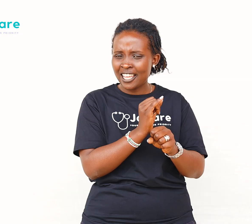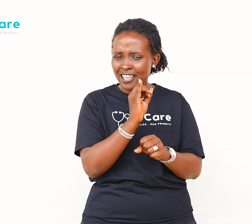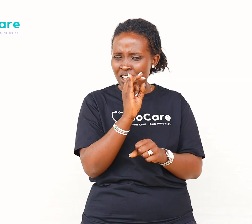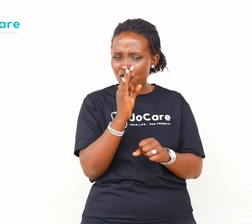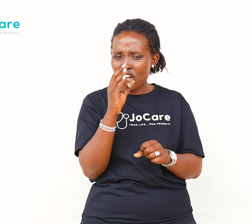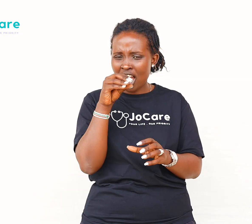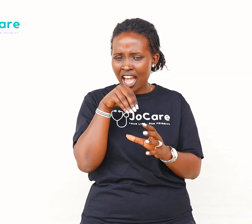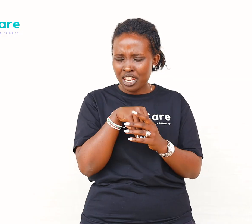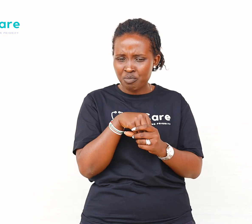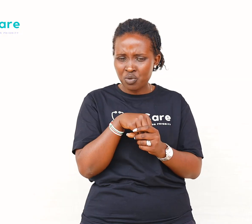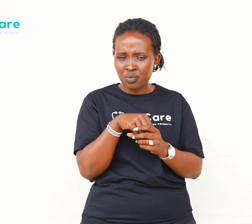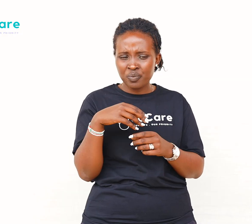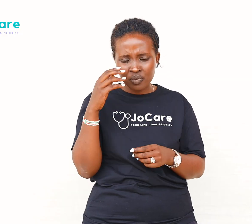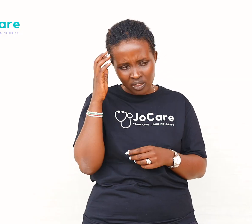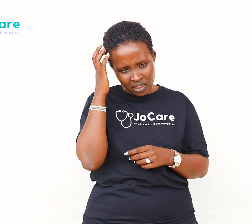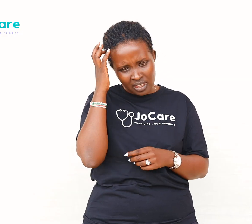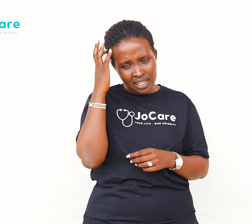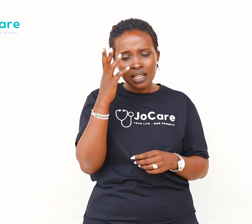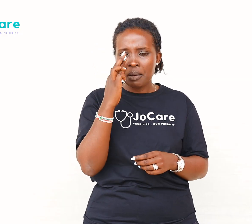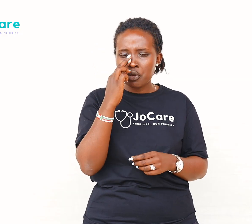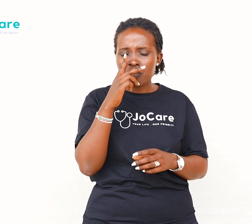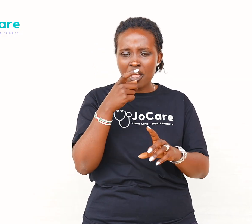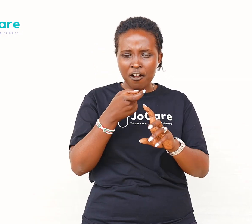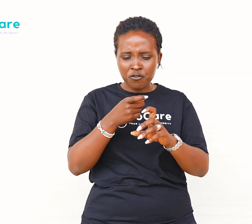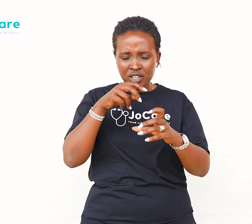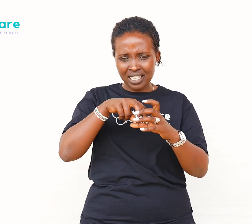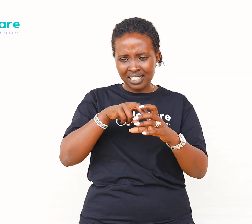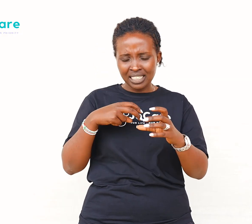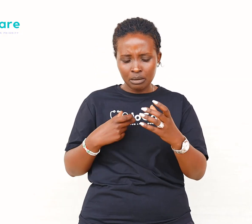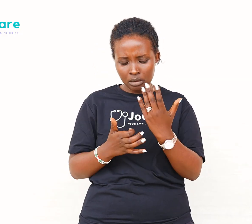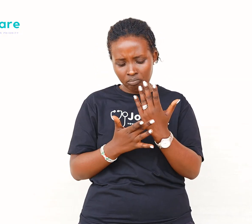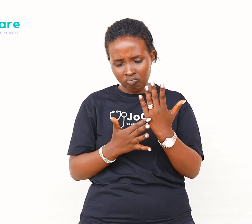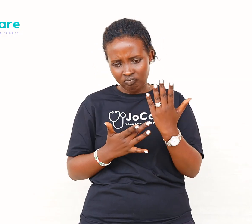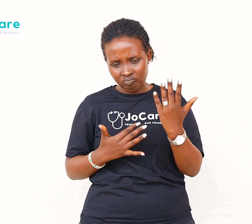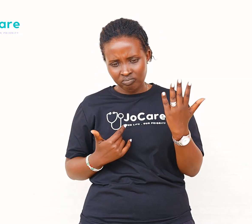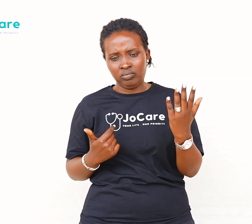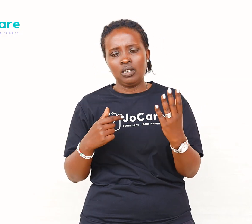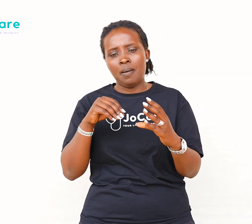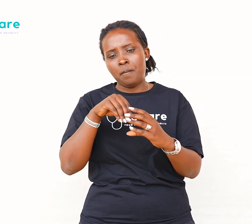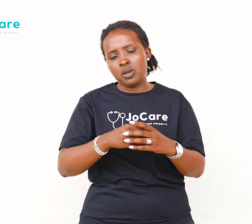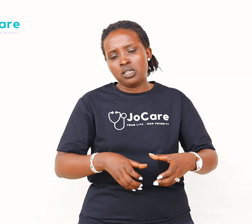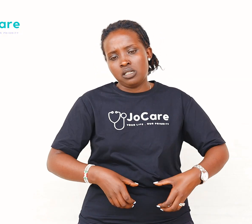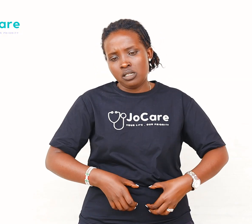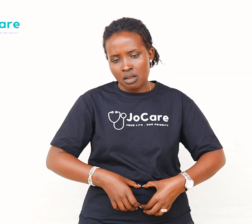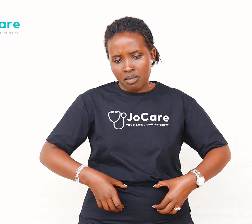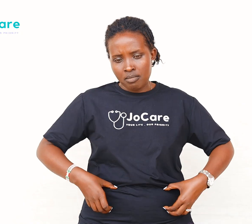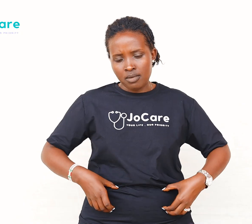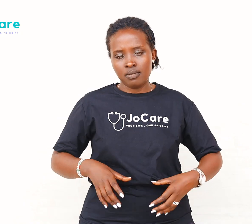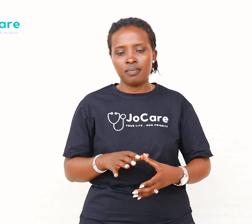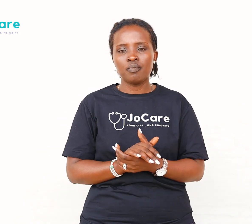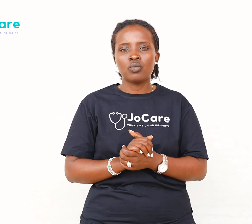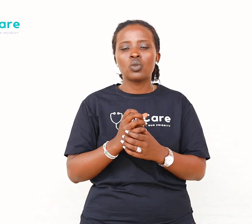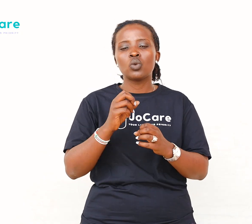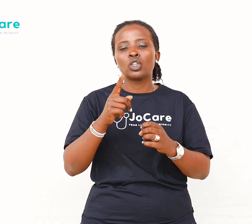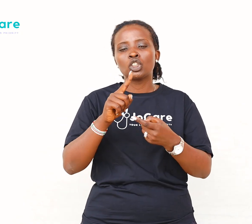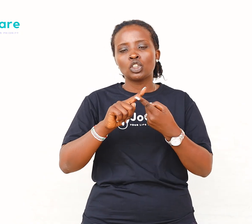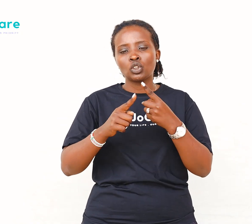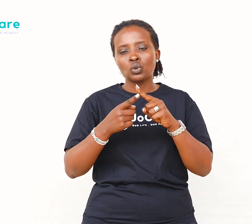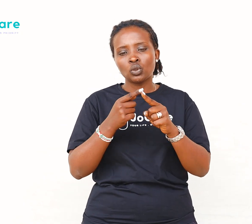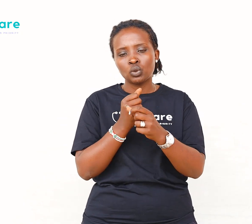bindi byaturutsemo imbere muri nyababyeyi. yego. So, inshuti mukundwa, urumva ko ugomba